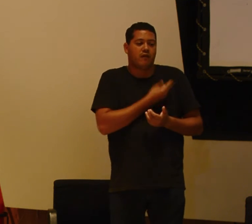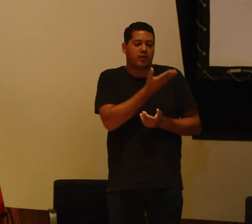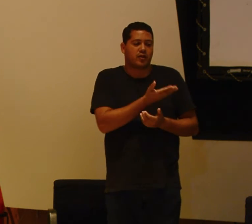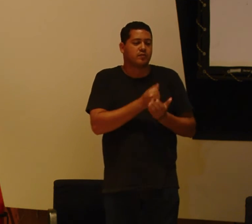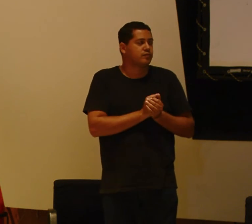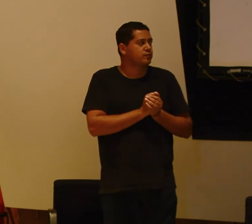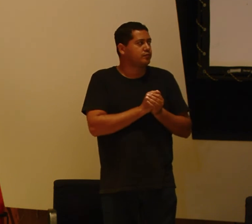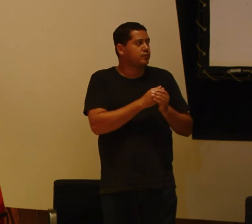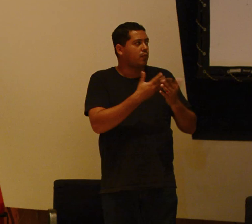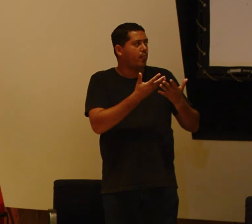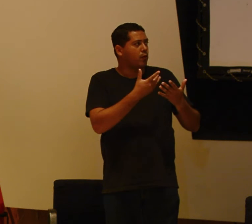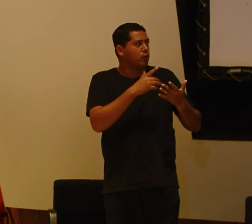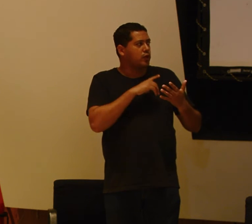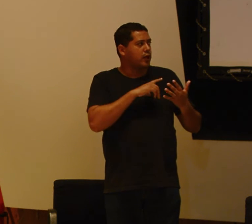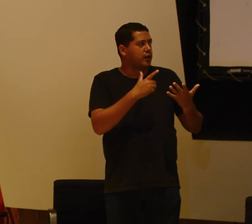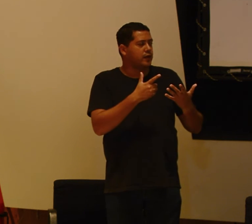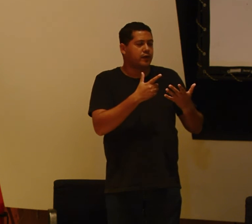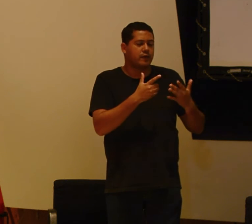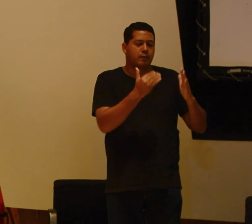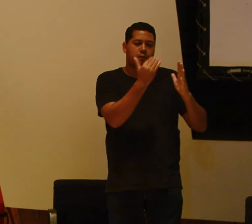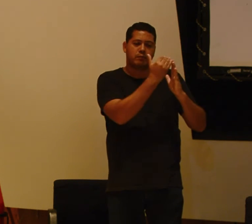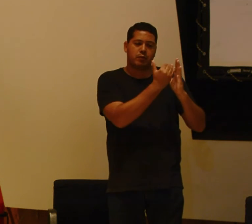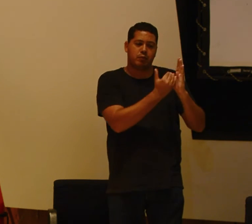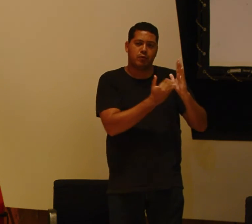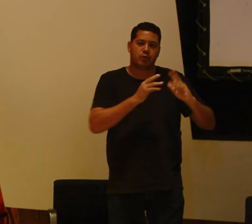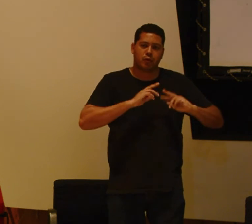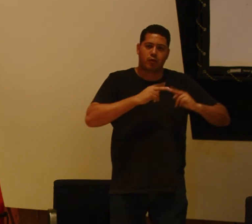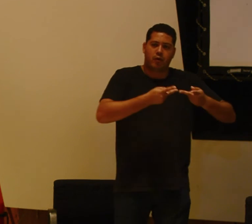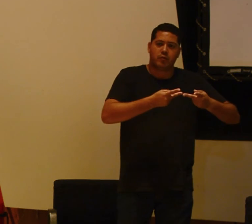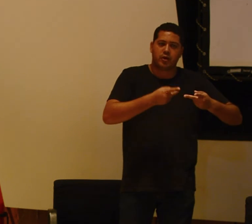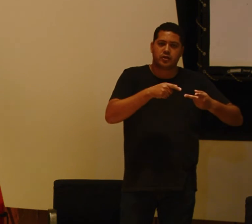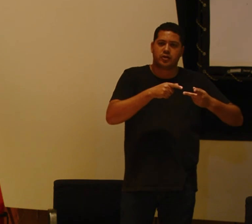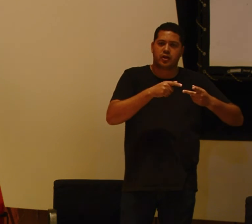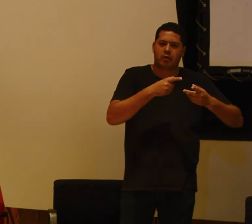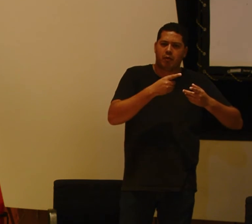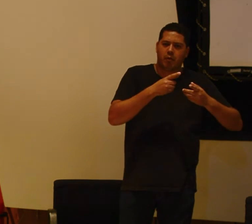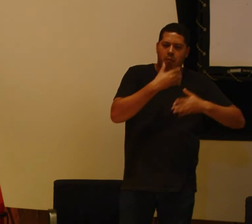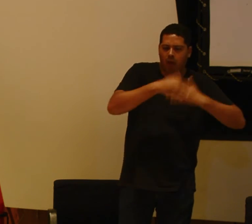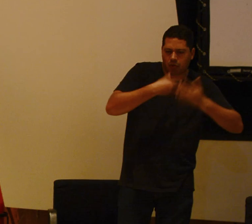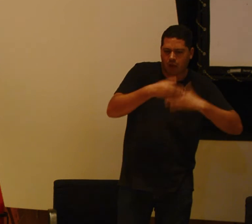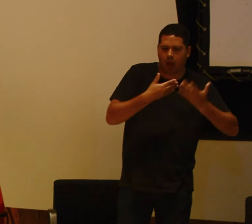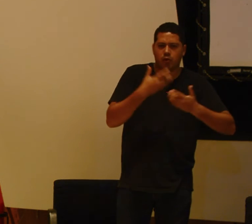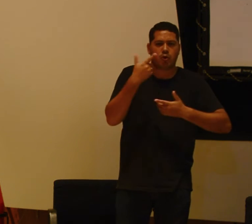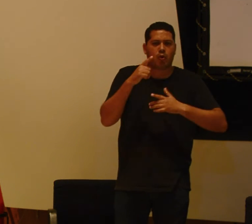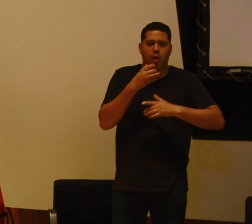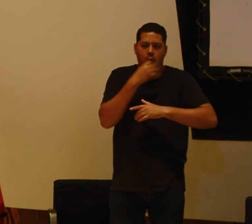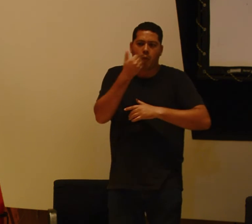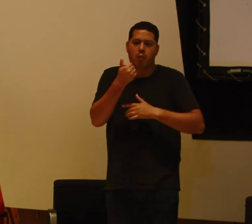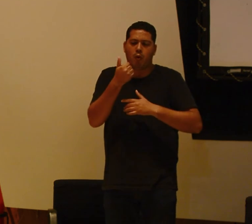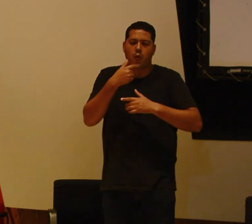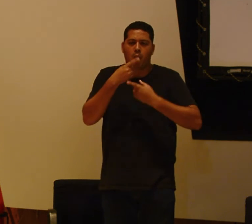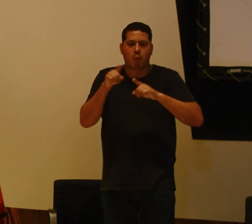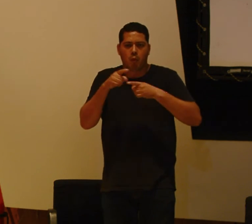transmitem os elementos musicais de forma aleatória e acabam não tendo um benefício cognitivo musical, como quando trabalhado